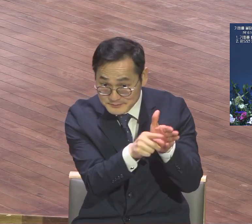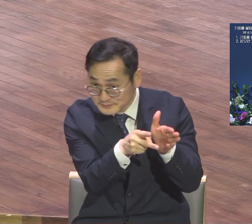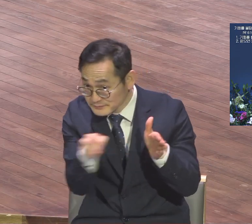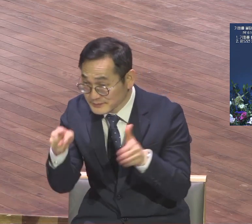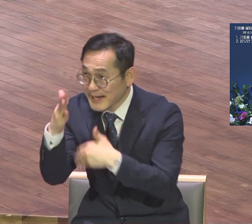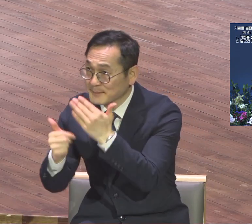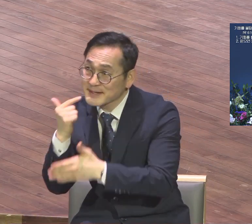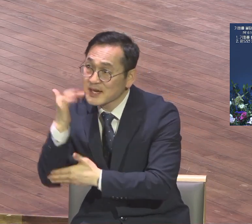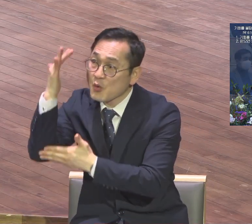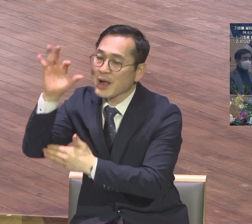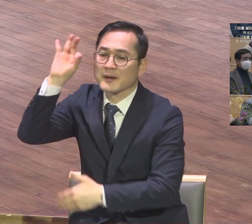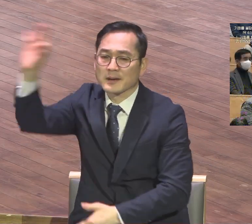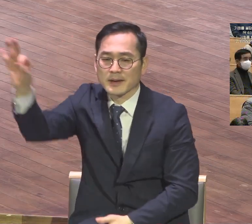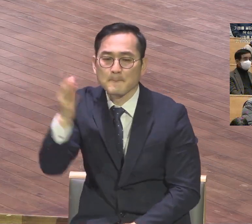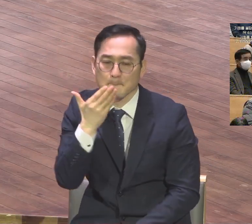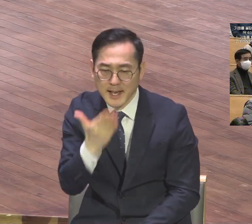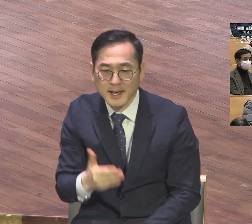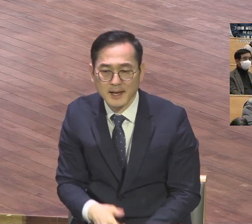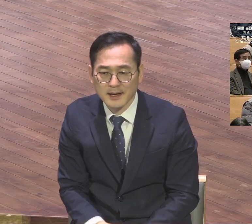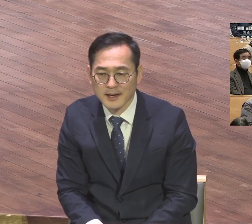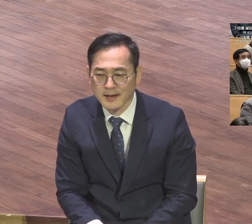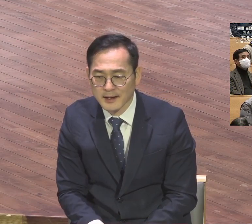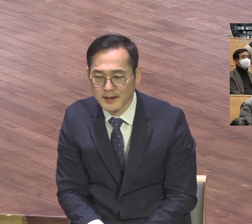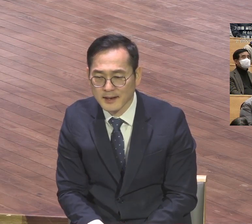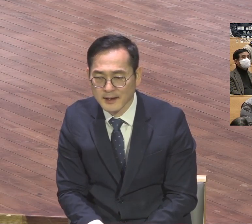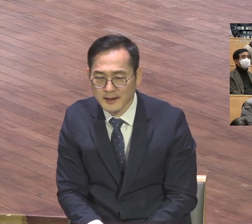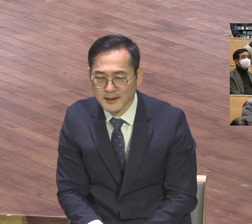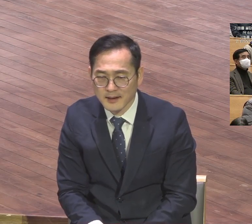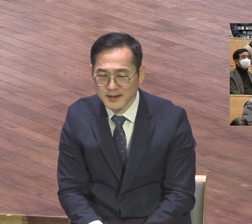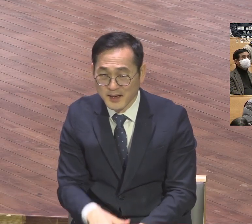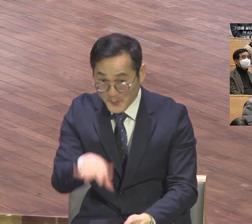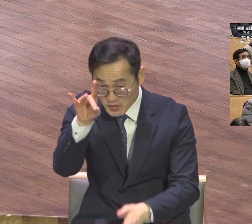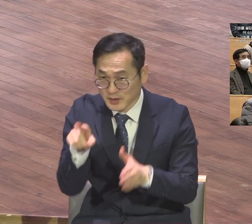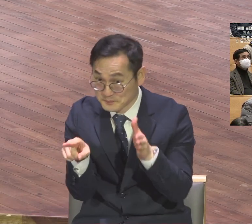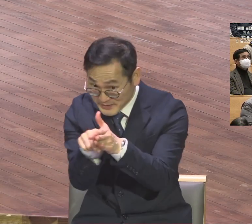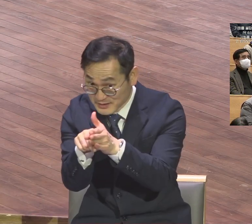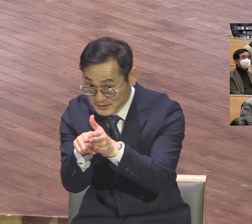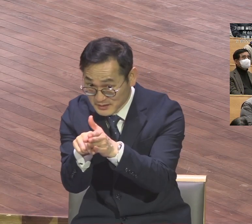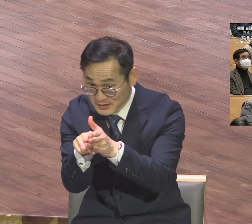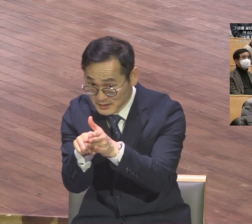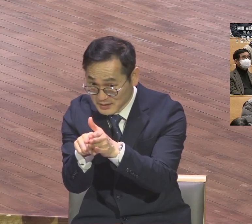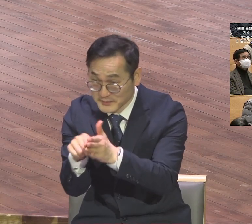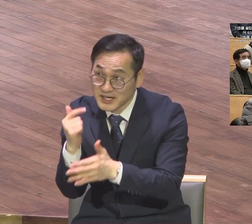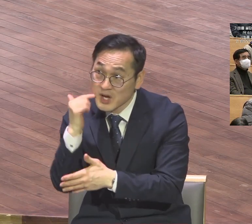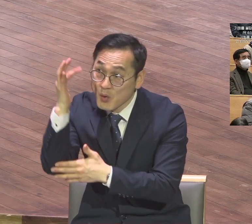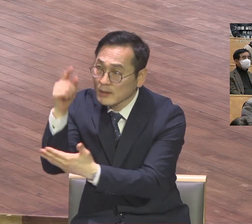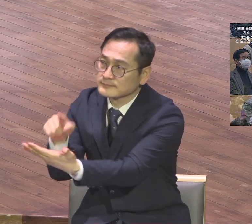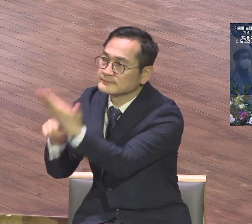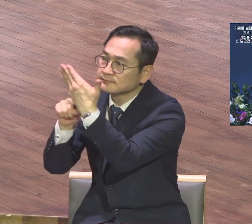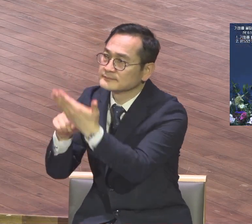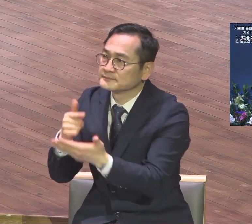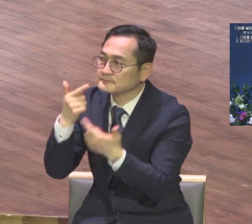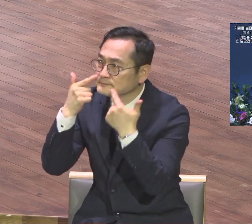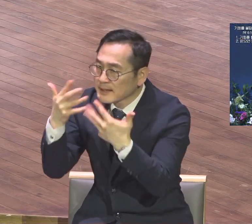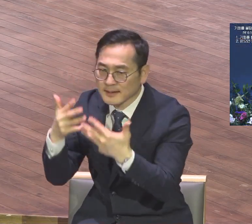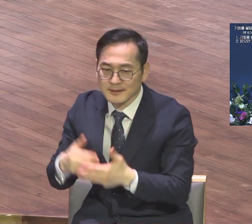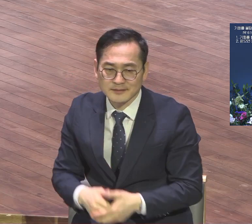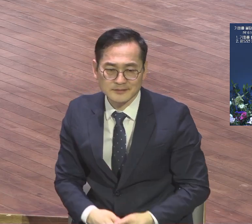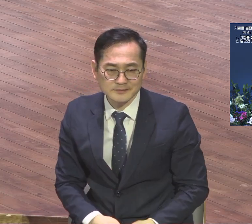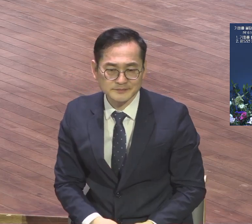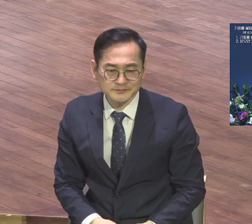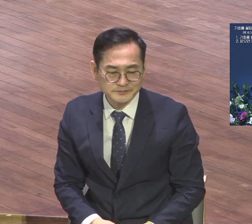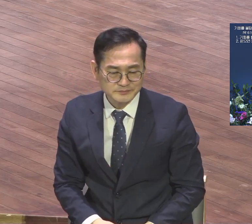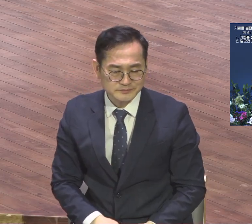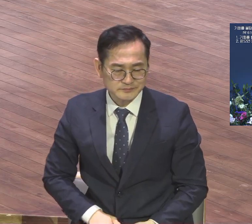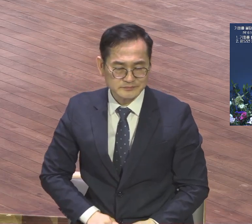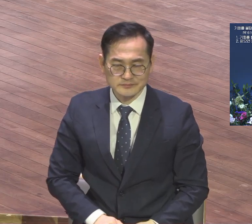하나님의 영광을 보게 돼 있어. 믿어야 돼요. 믿어야 돼. 각 나라마다 물건 살